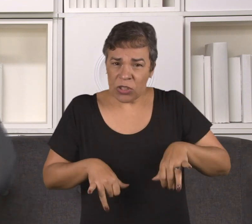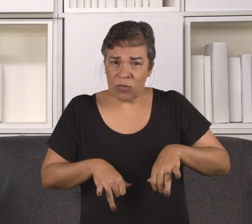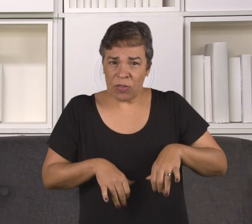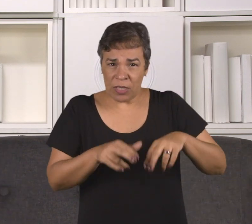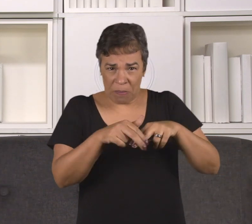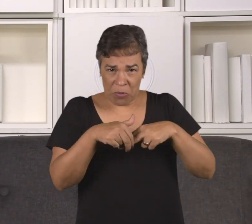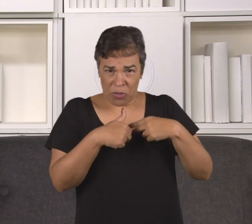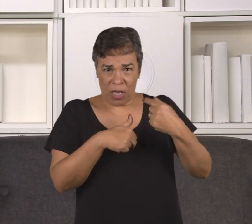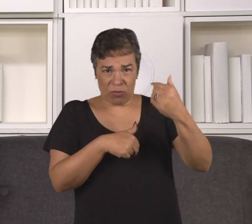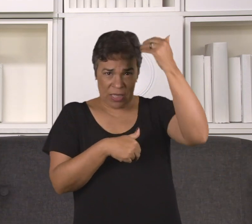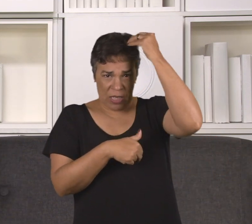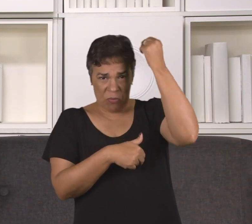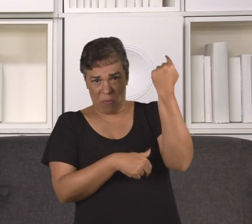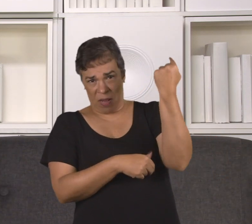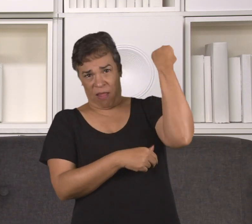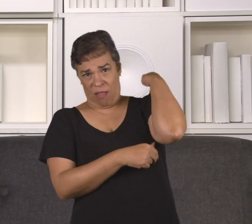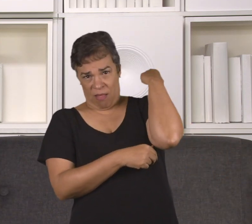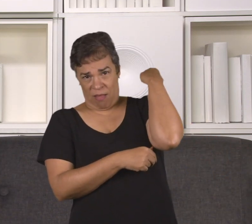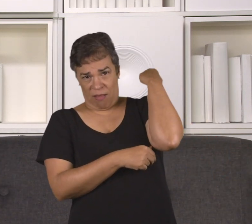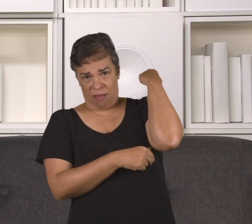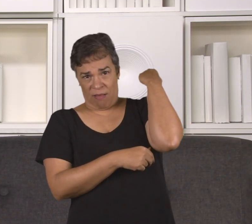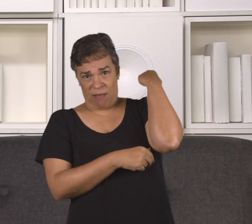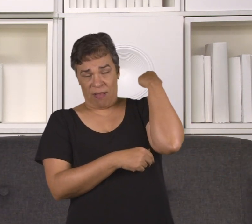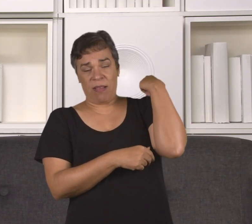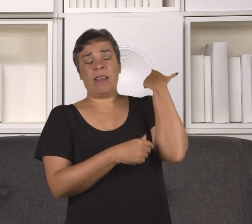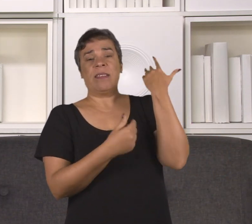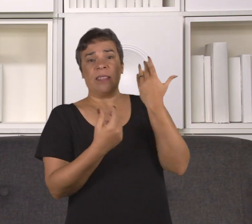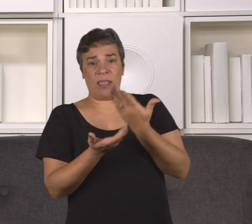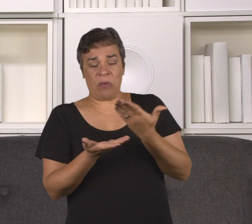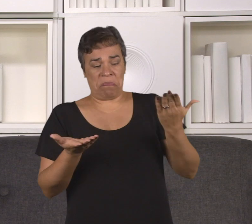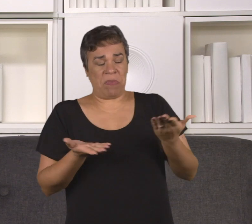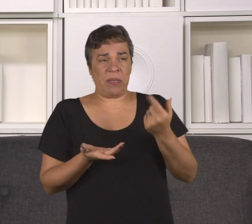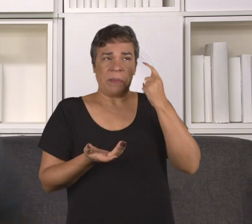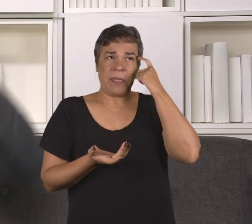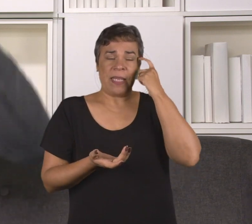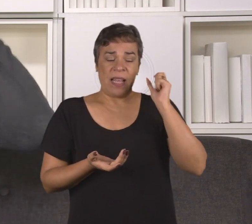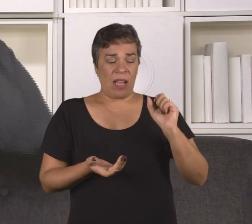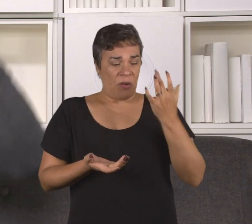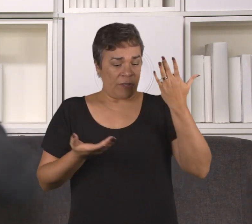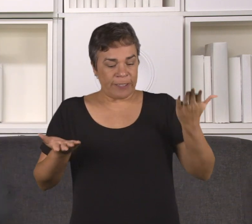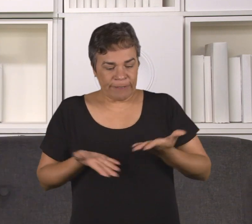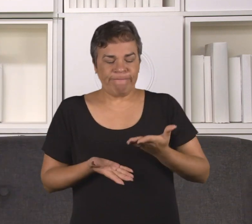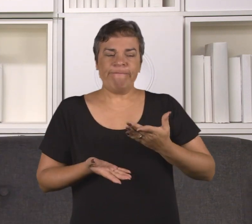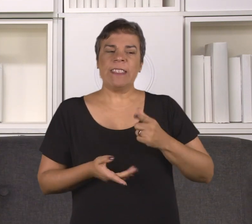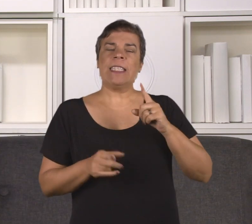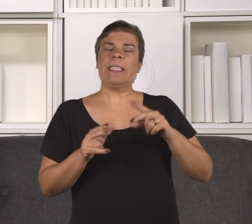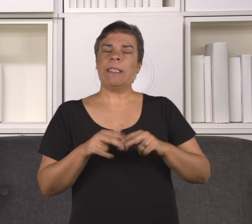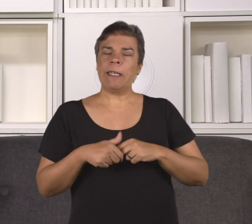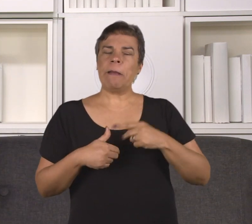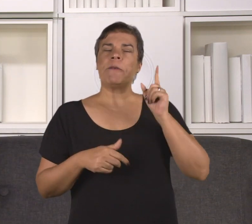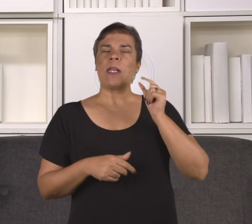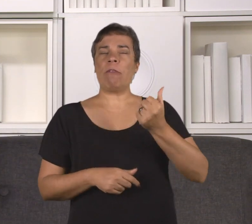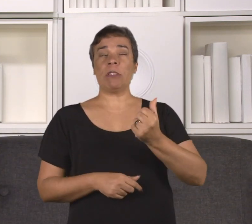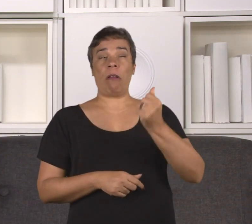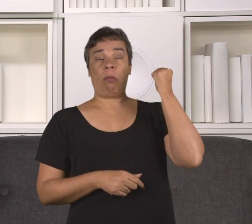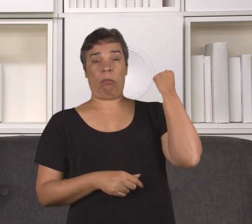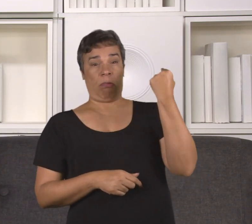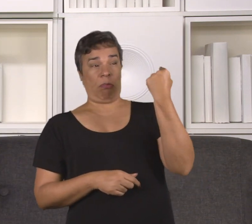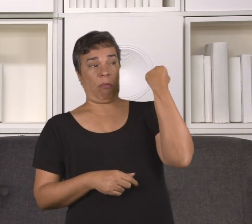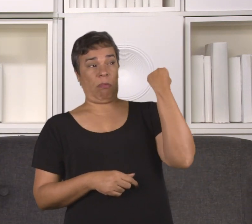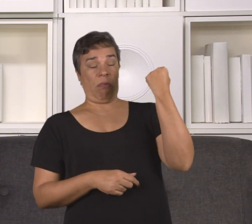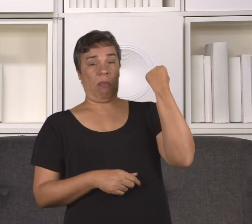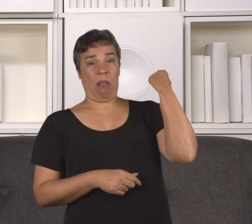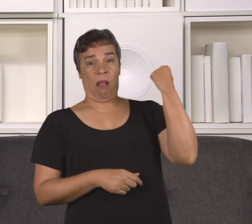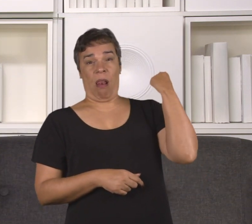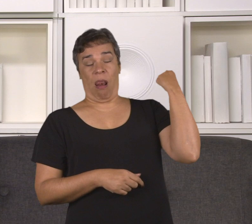com alguma coisa lá do passado? Isso que está acontecendo comigo é por causa daquilo? Tem alguma culpa, tem